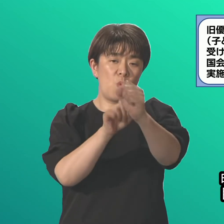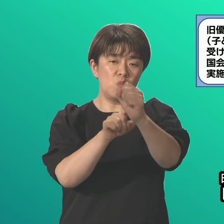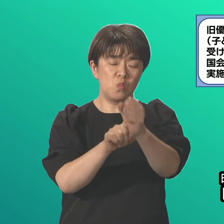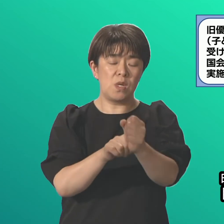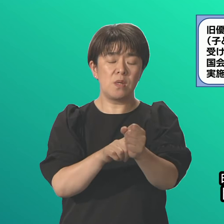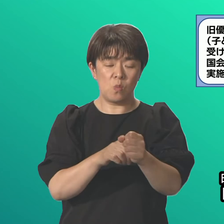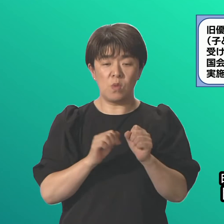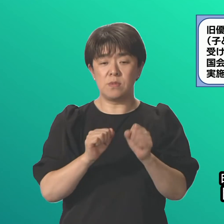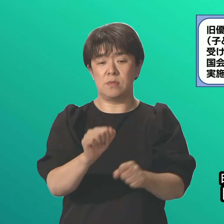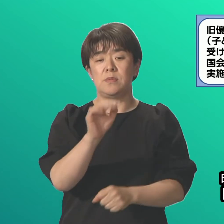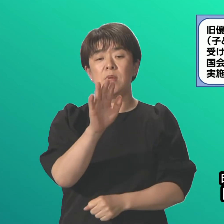ています。